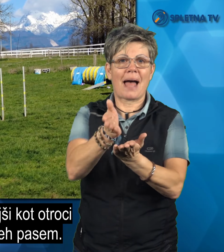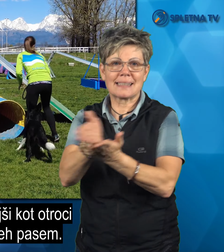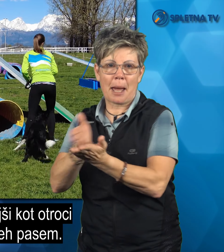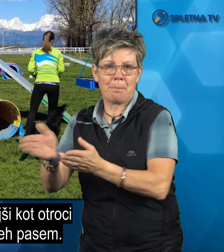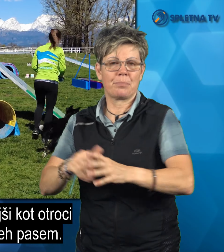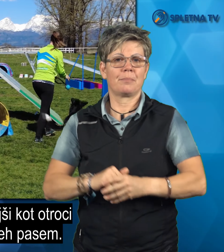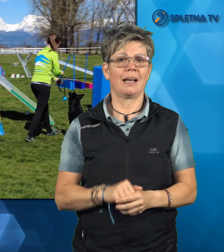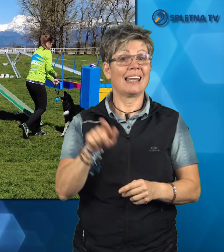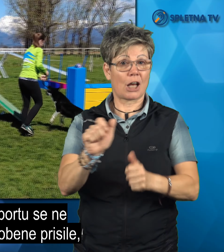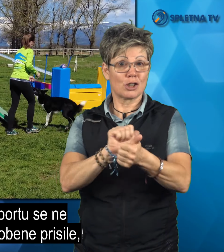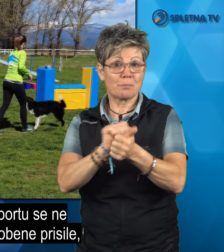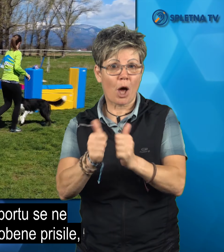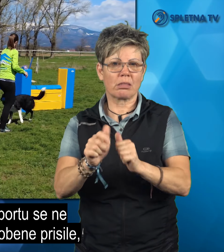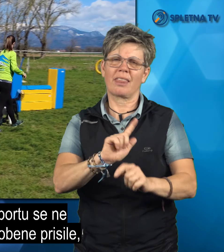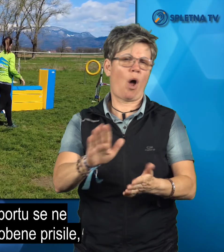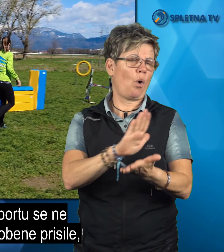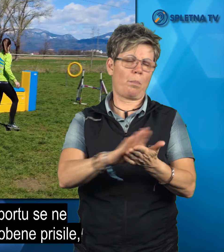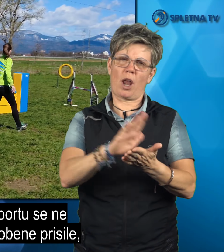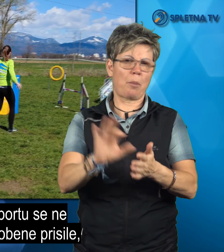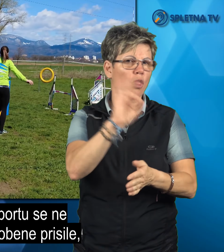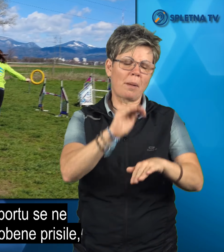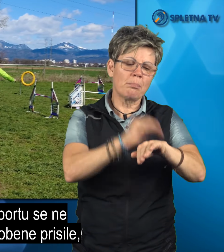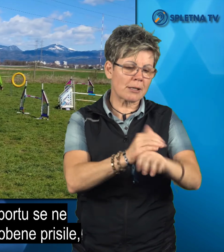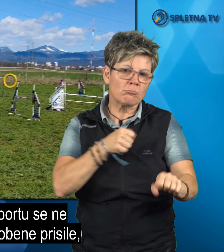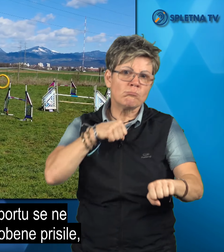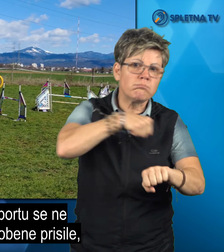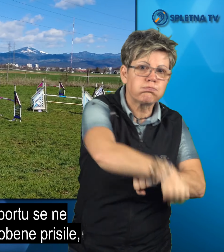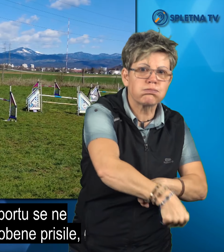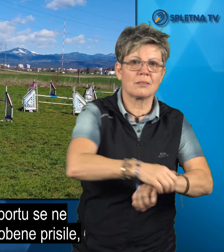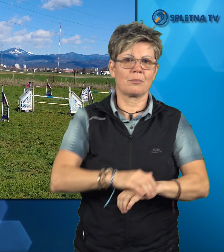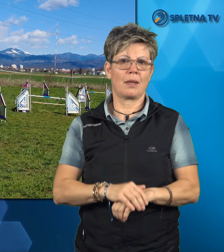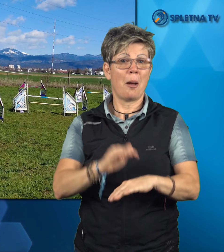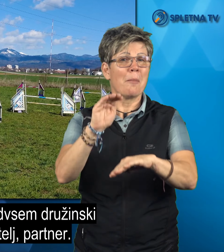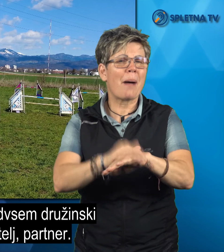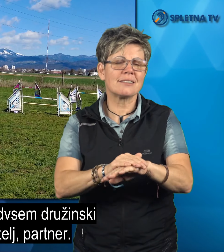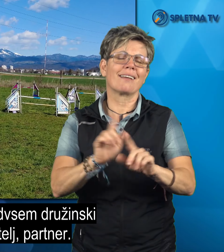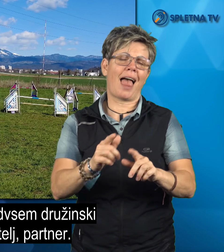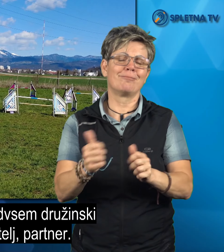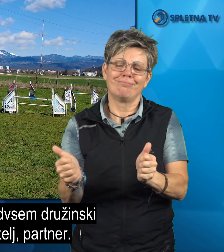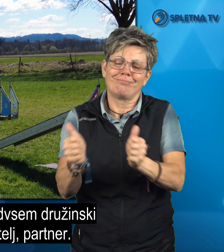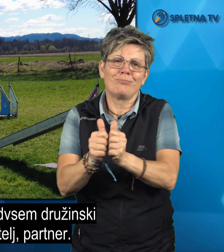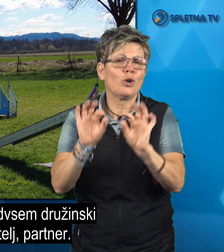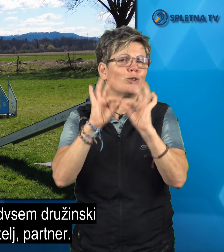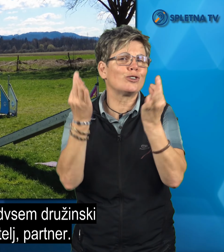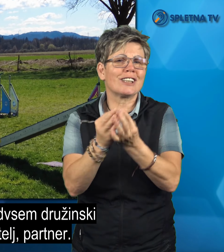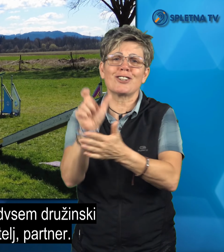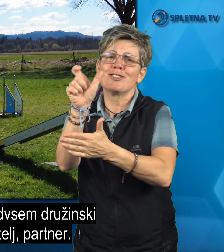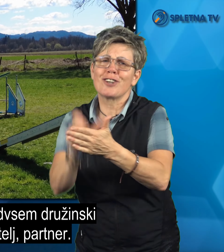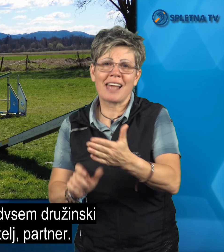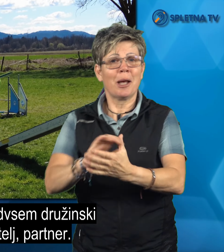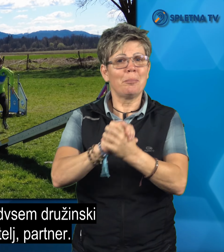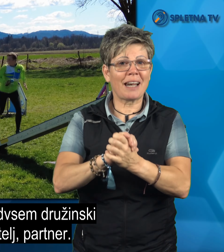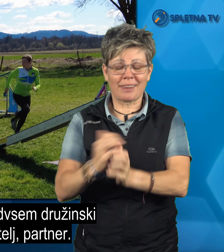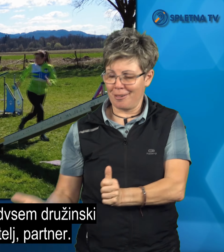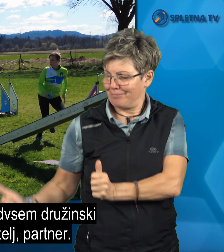pasem. Pri tem športu se ne uporablja nobene prisile, saj je pes predvsem